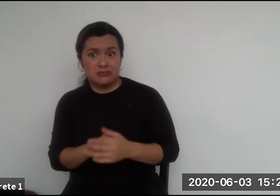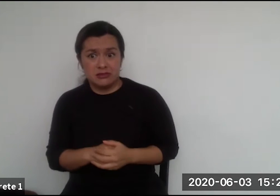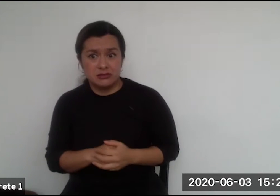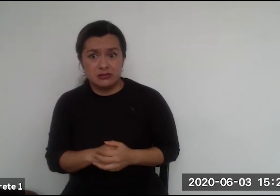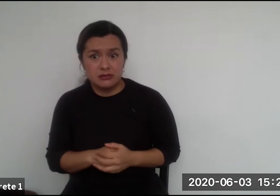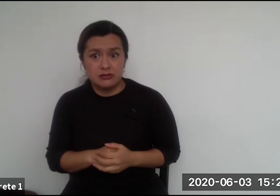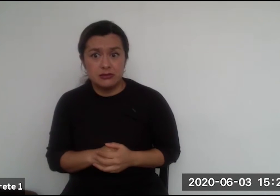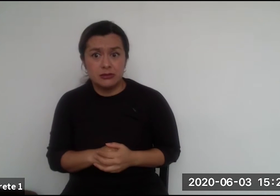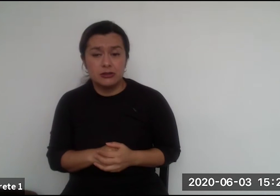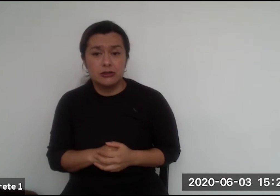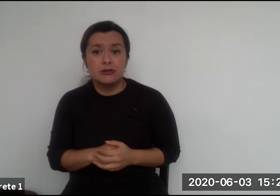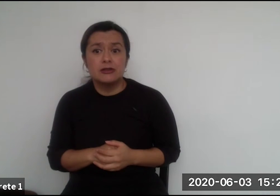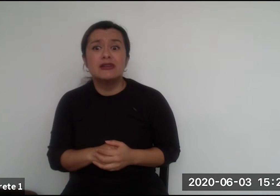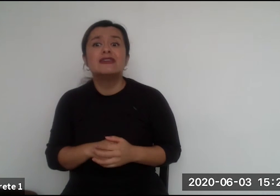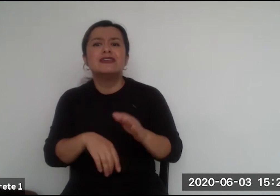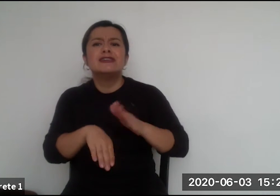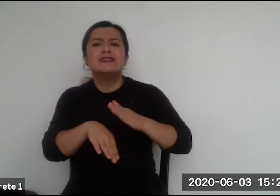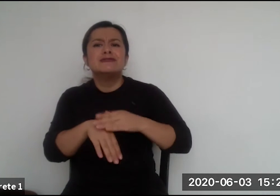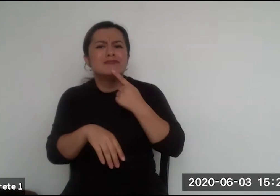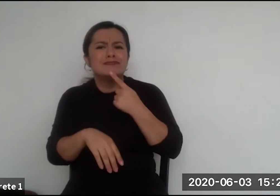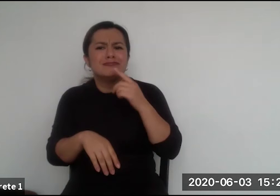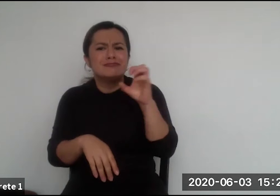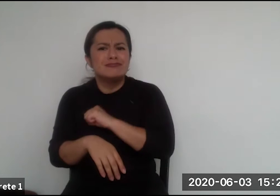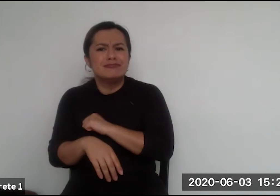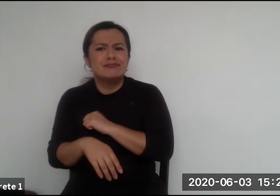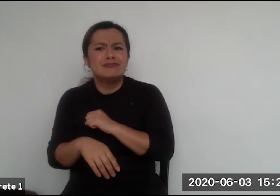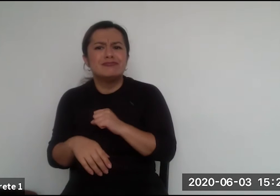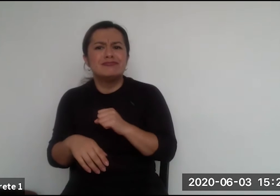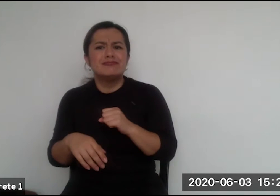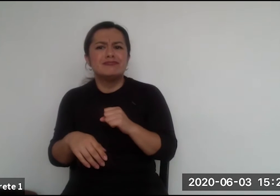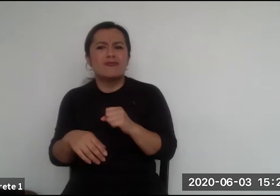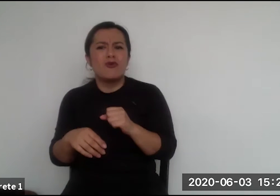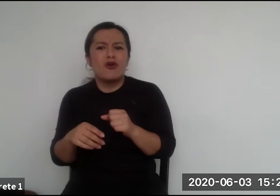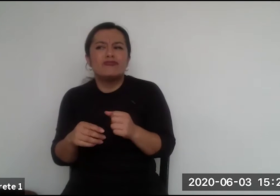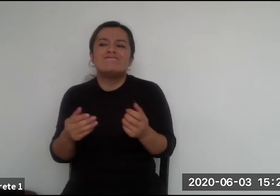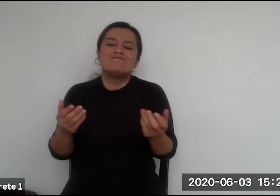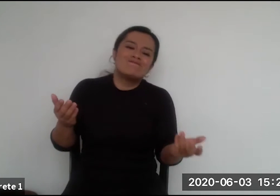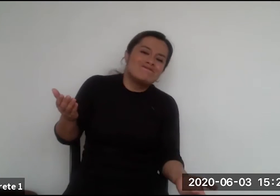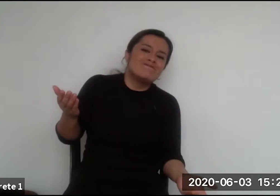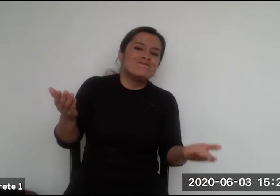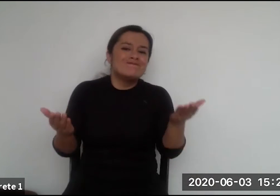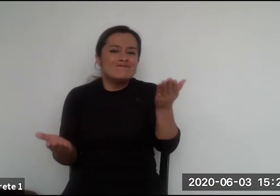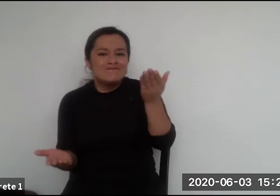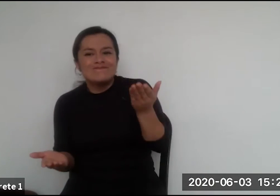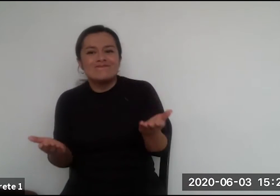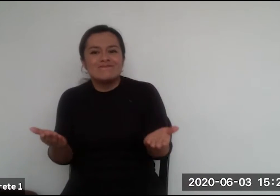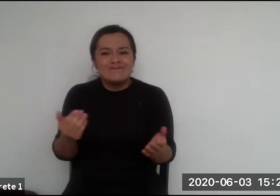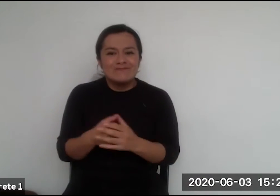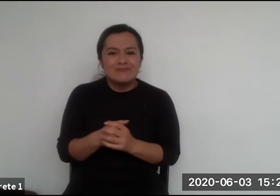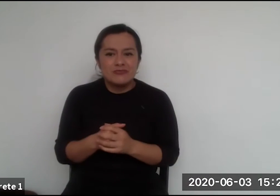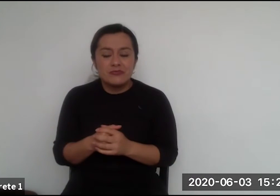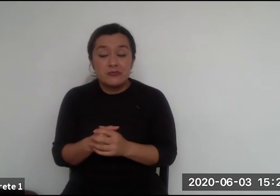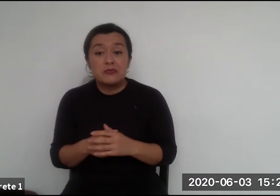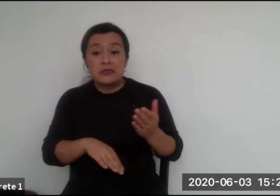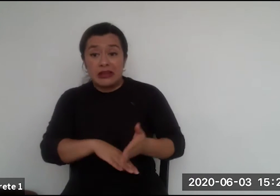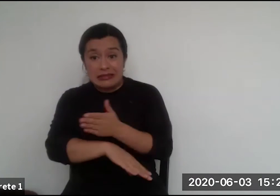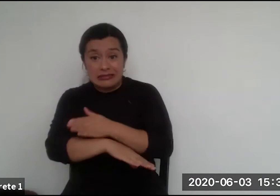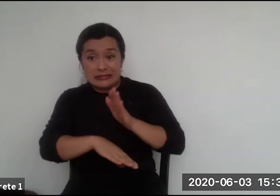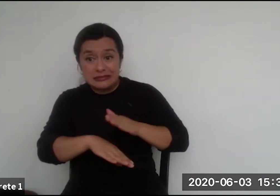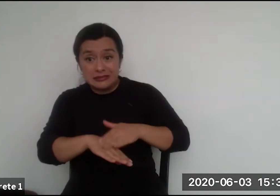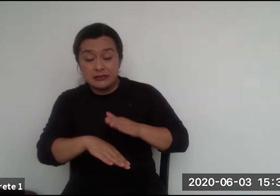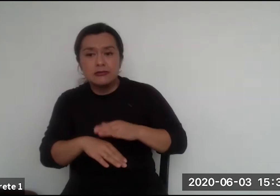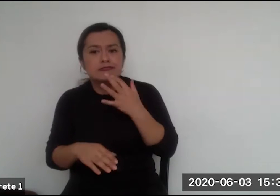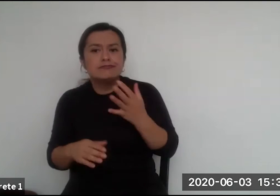com os próprios circuitos de mobilidade, tem a ver com as próprias lógicas de